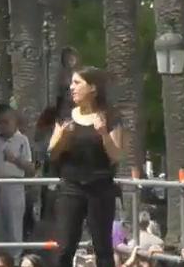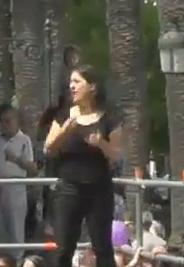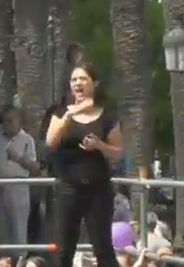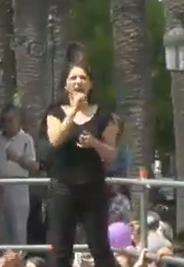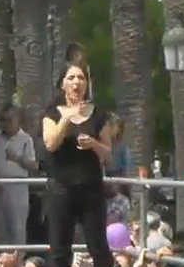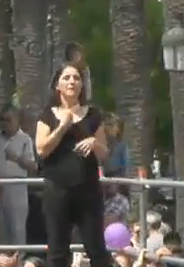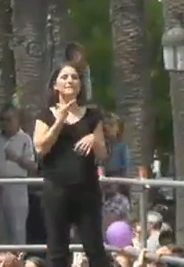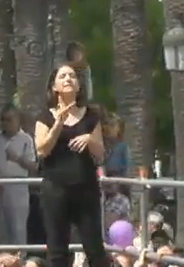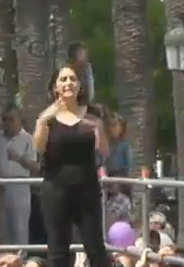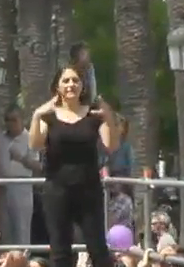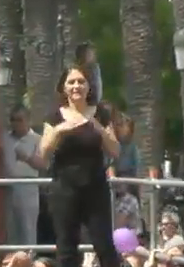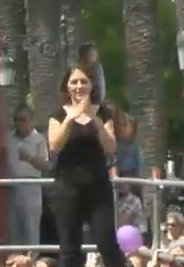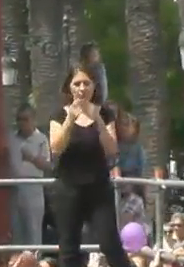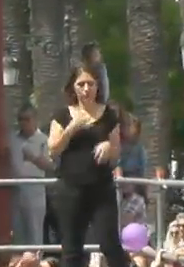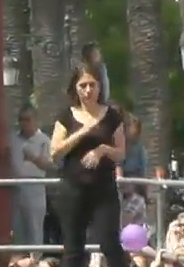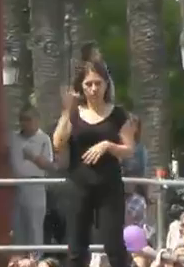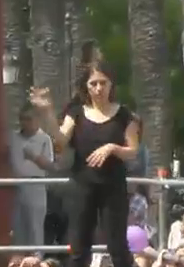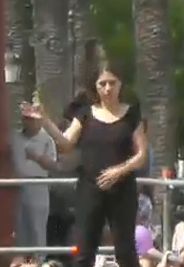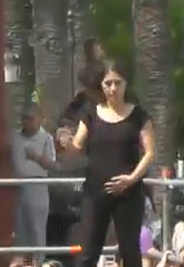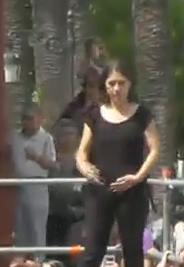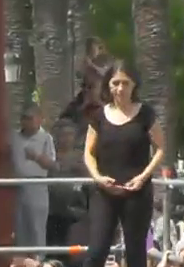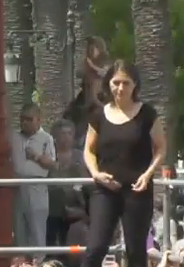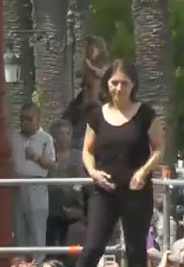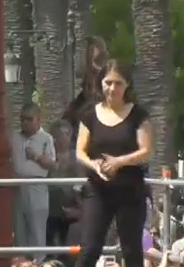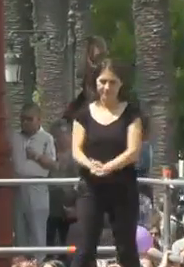Santos. Deixo-vos con ela.